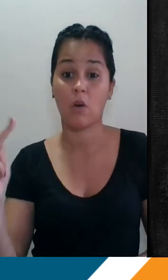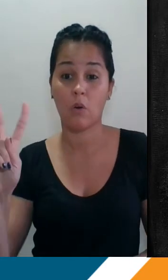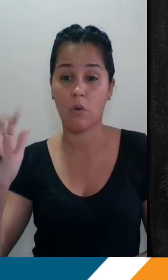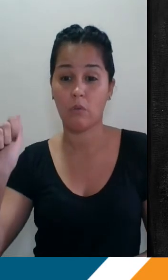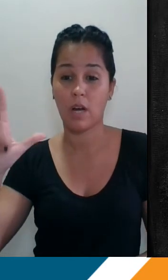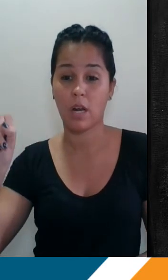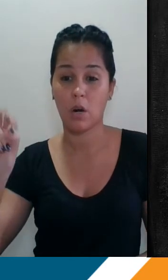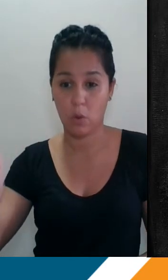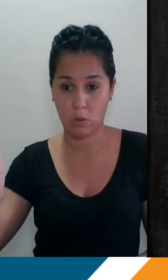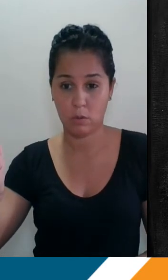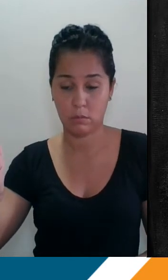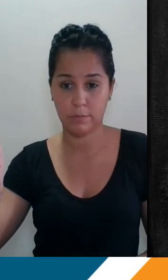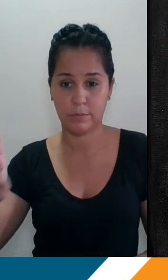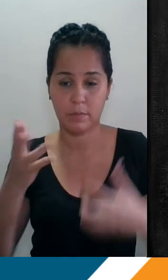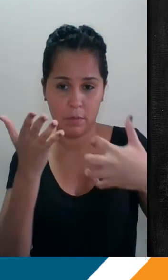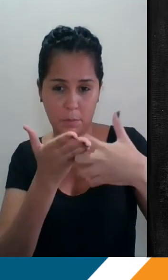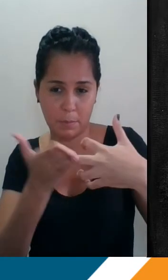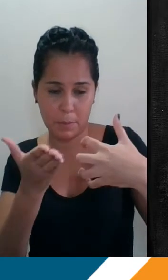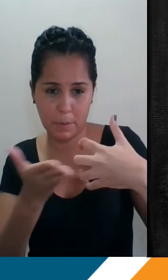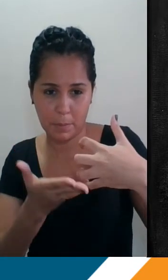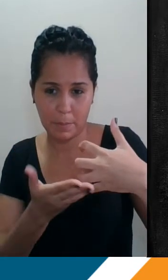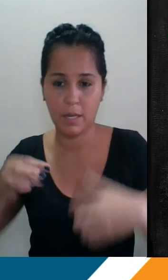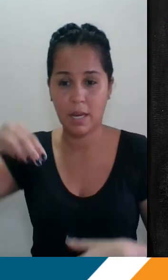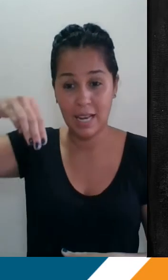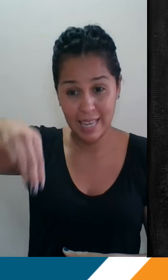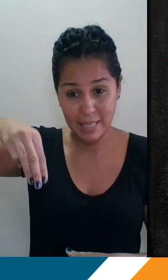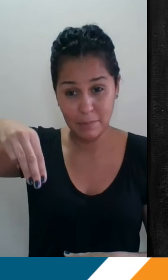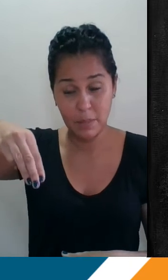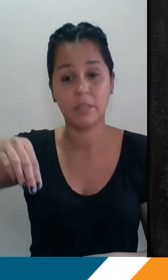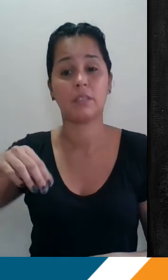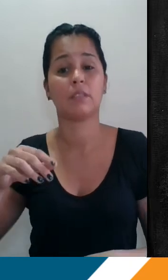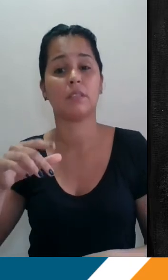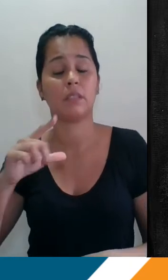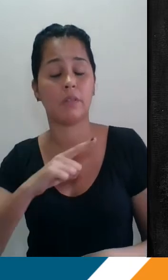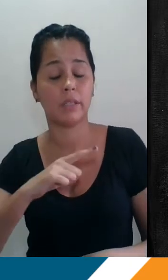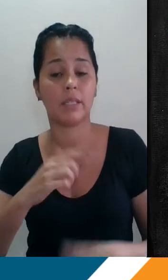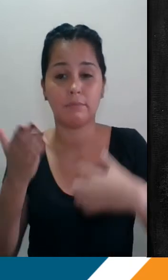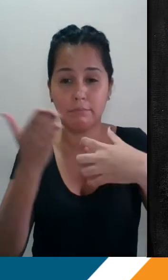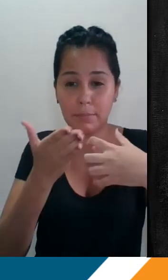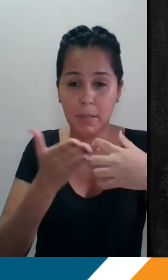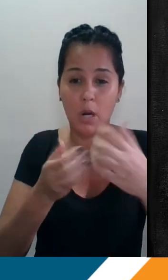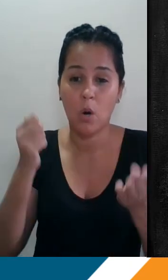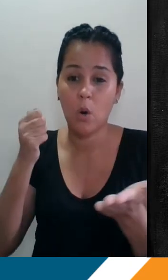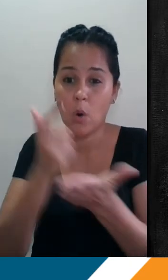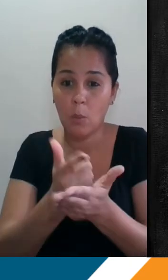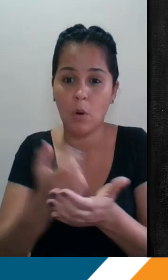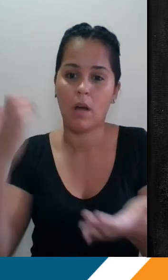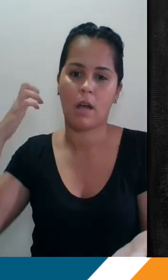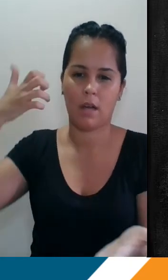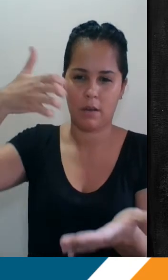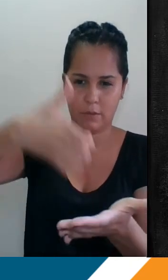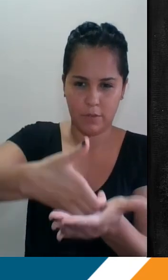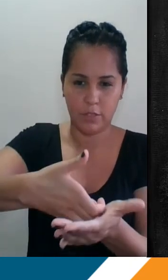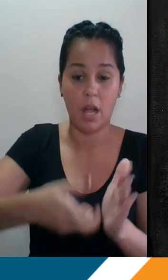parcela tem. O M vai ser o valor que essa parcela teria no momento que foi comprada à vista, ou seja, antes de fazer